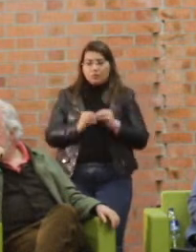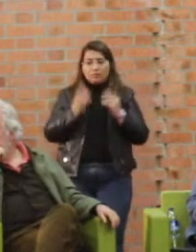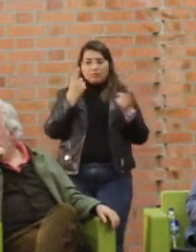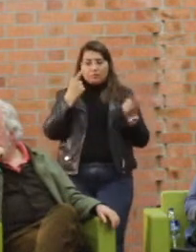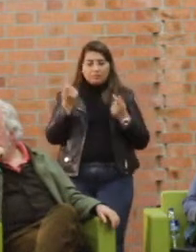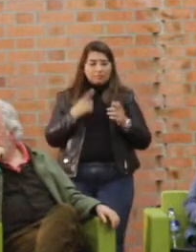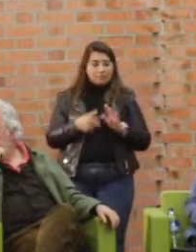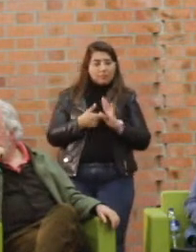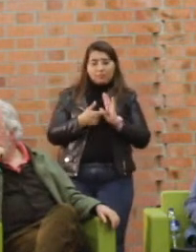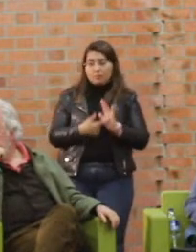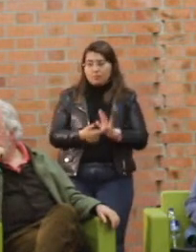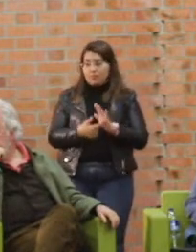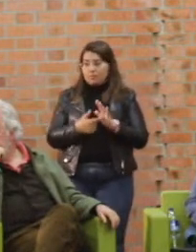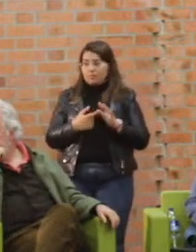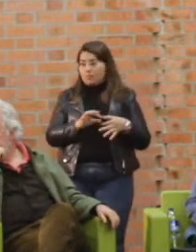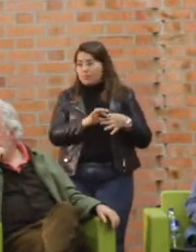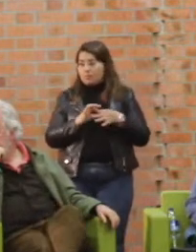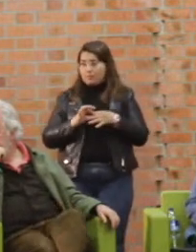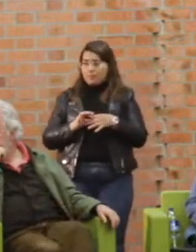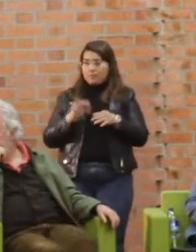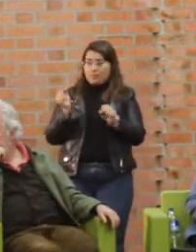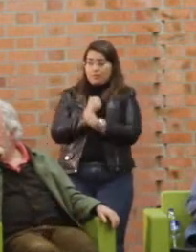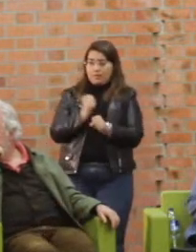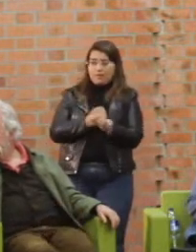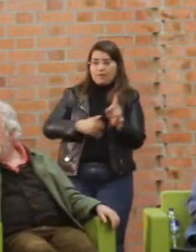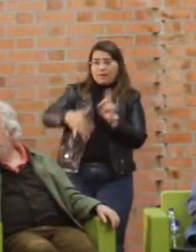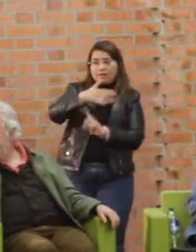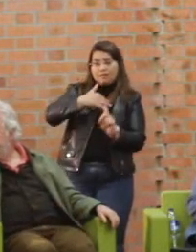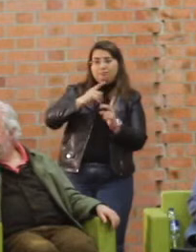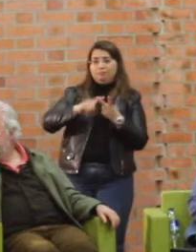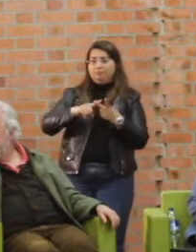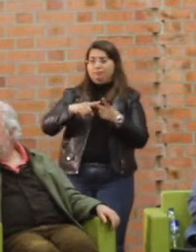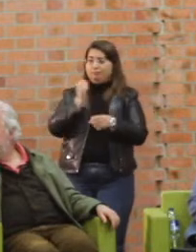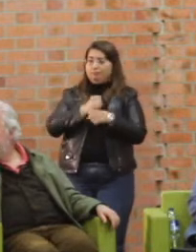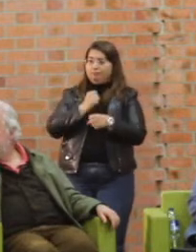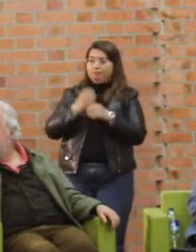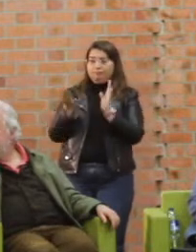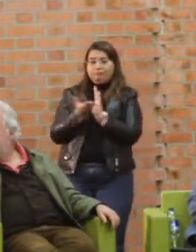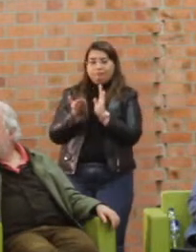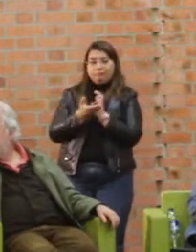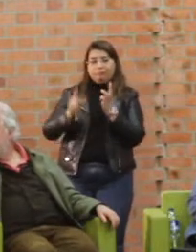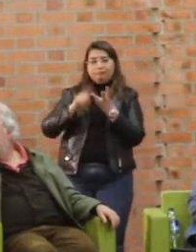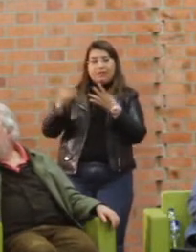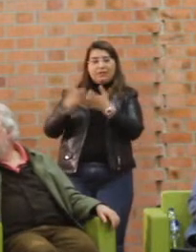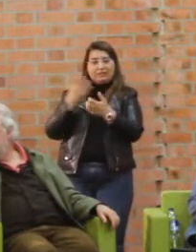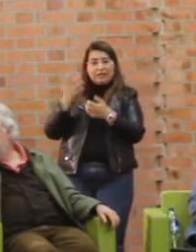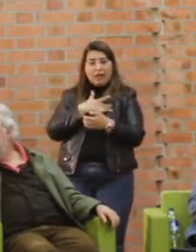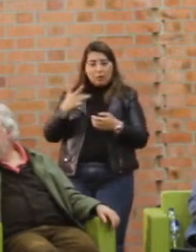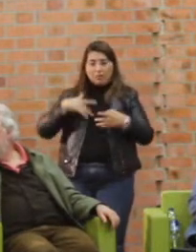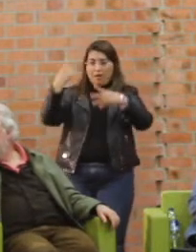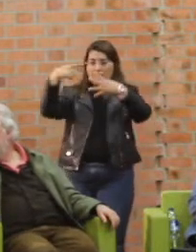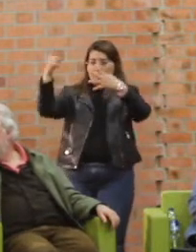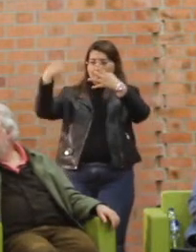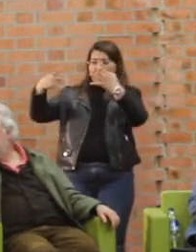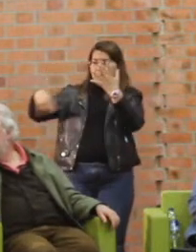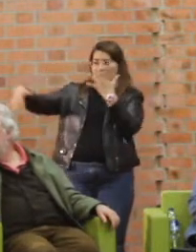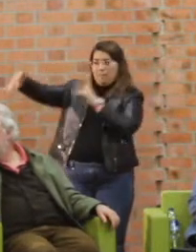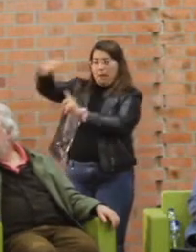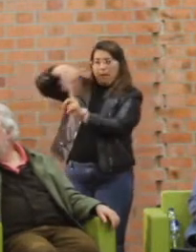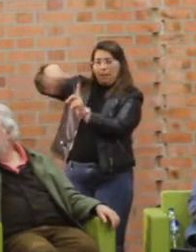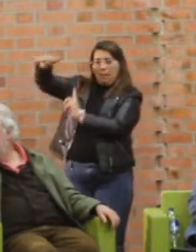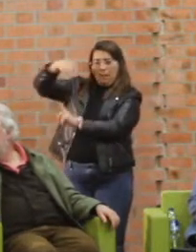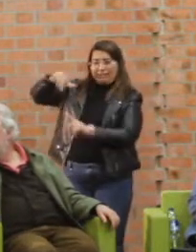nos educamos en la forma en que funciona el sistema laboral en la forma que funciona el sistema educativo el sistema de salud todos los sistemas